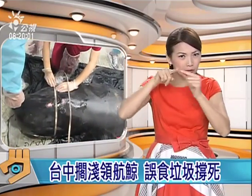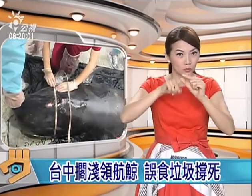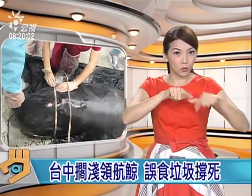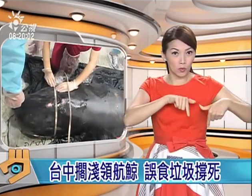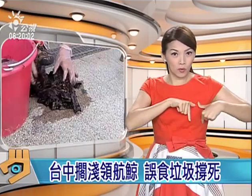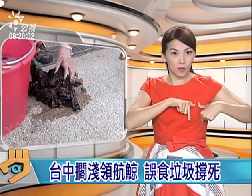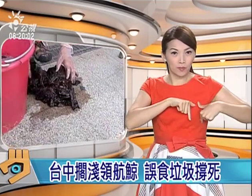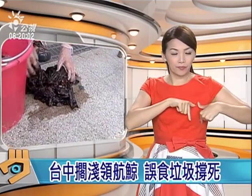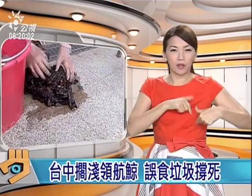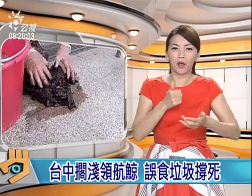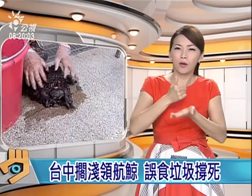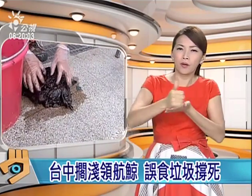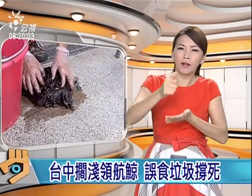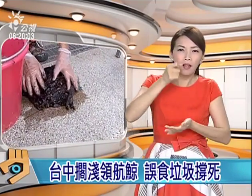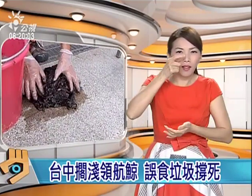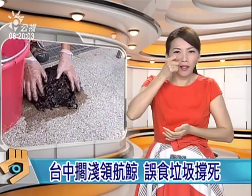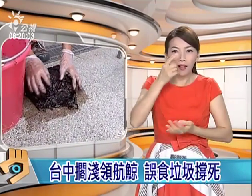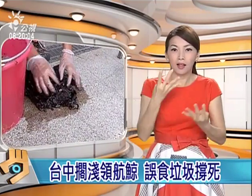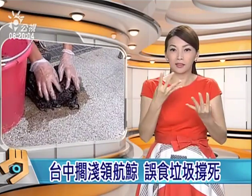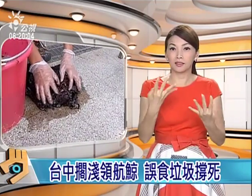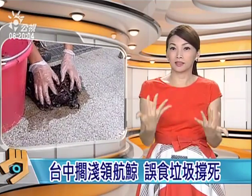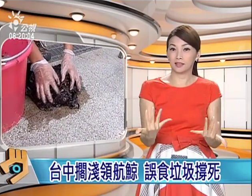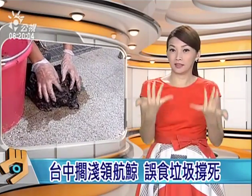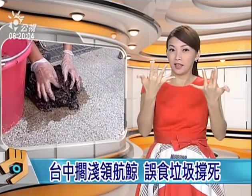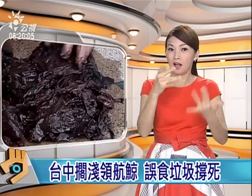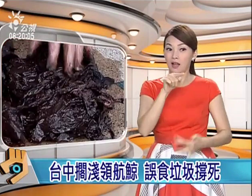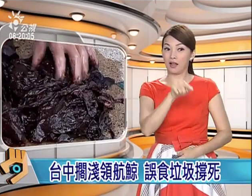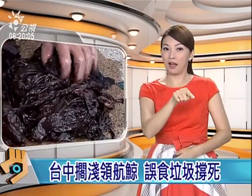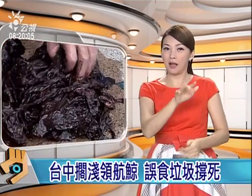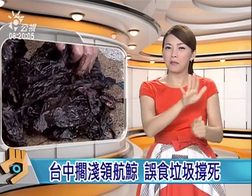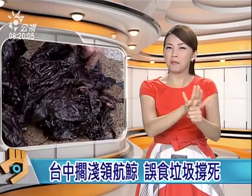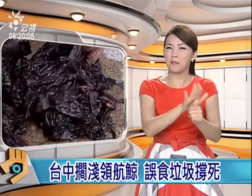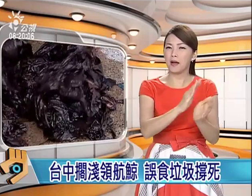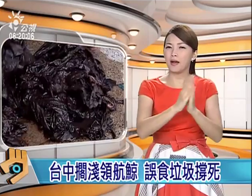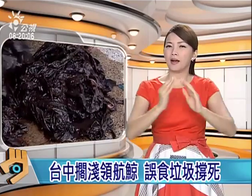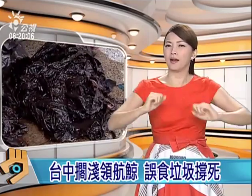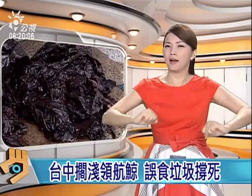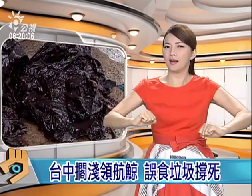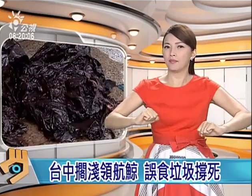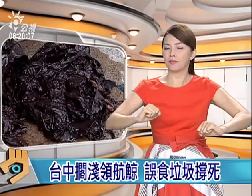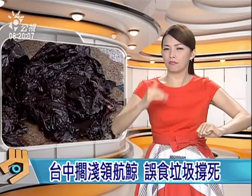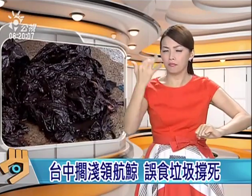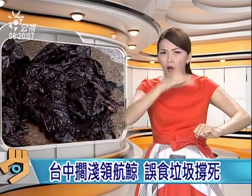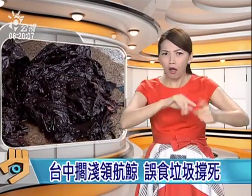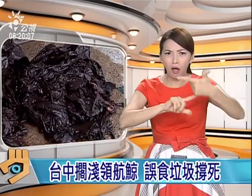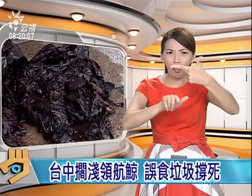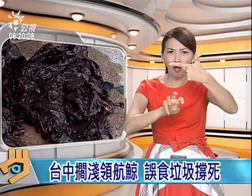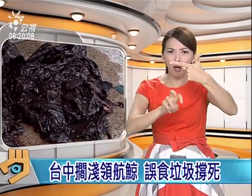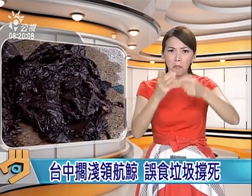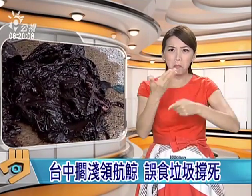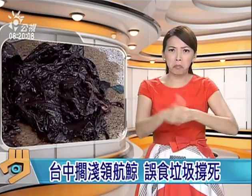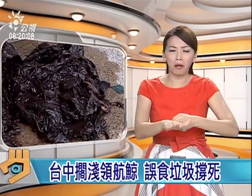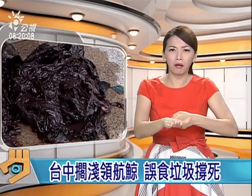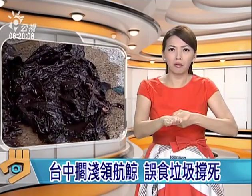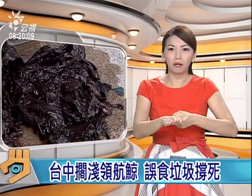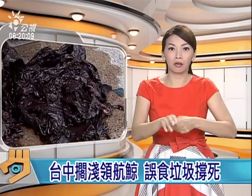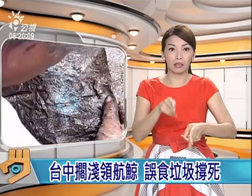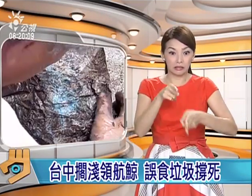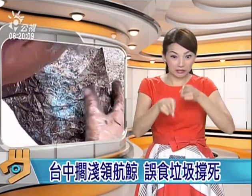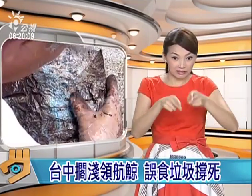草抢救池抢救，在30号傍晚死亡。 解剖发现，他的胃里竟然塞满了